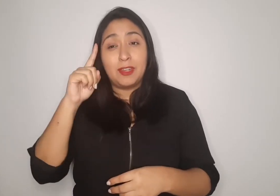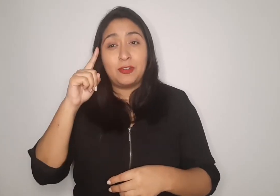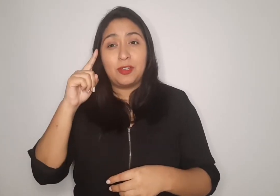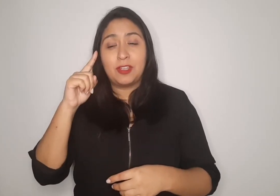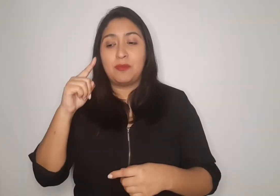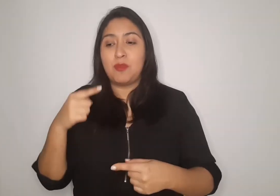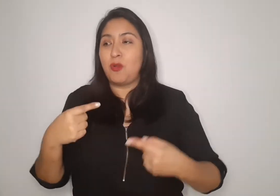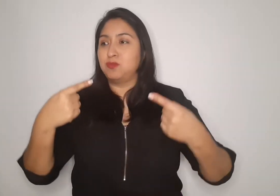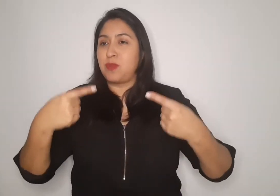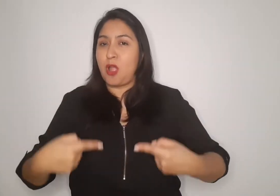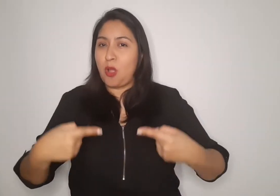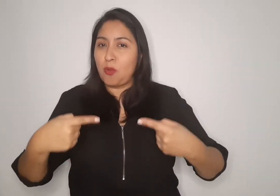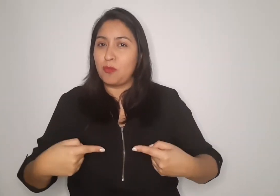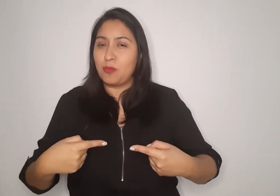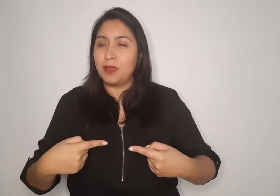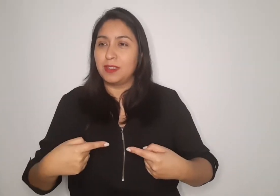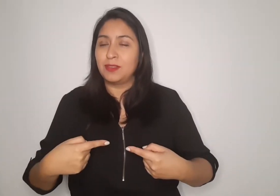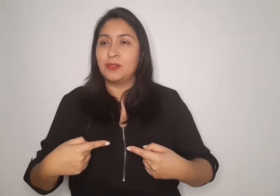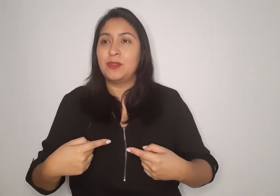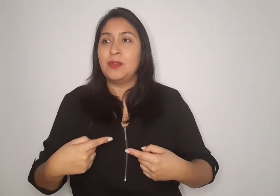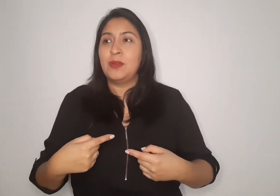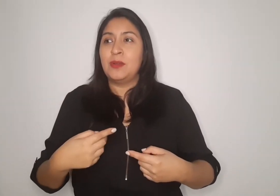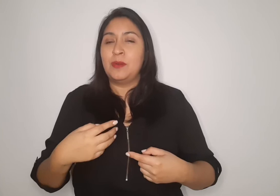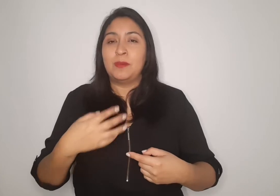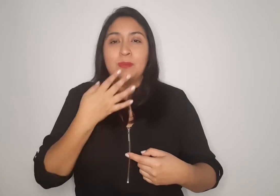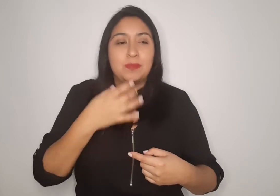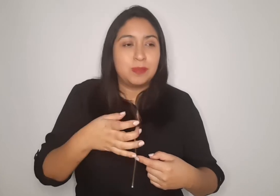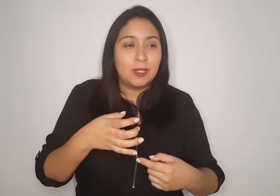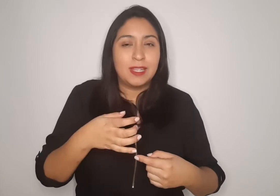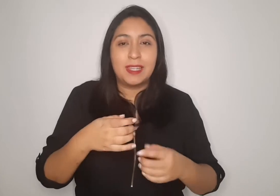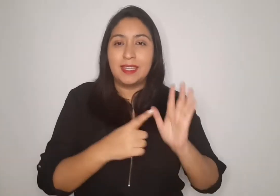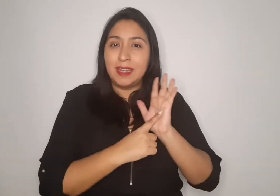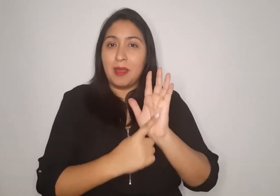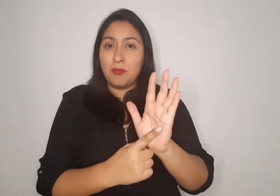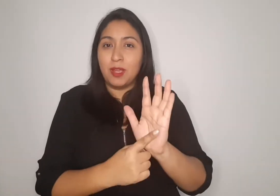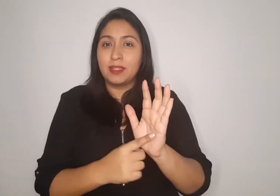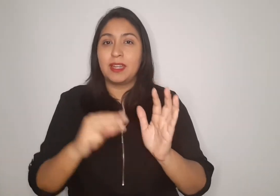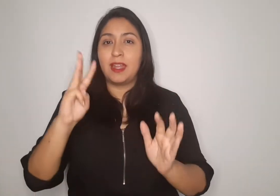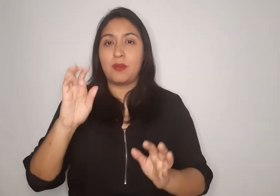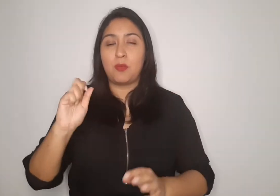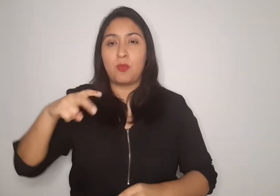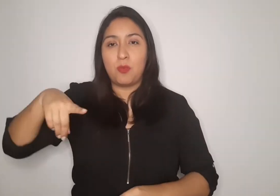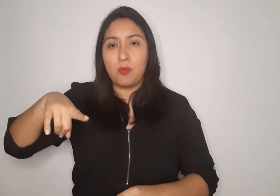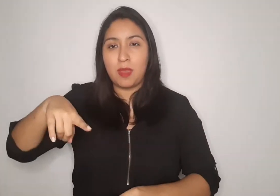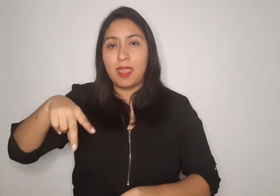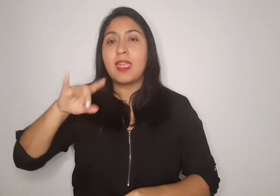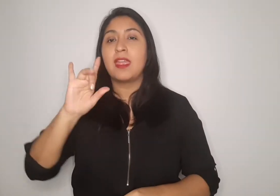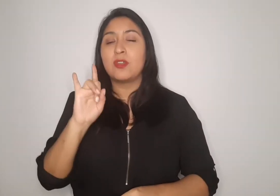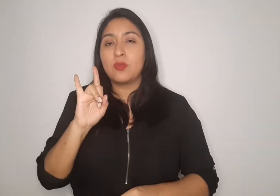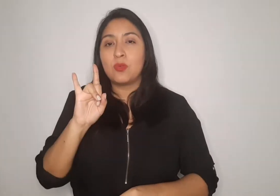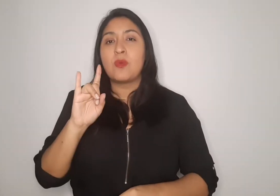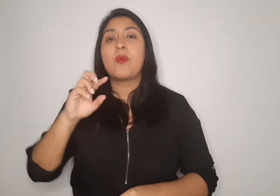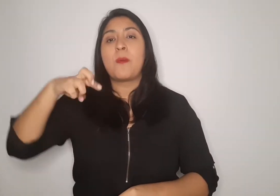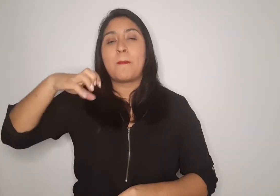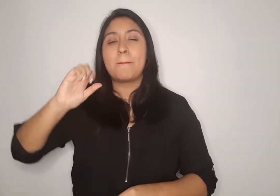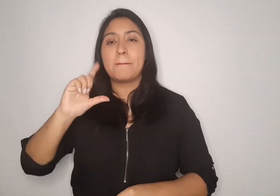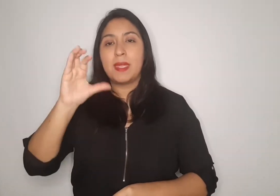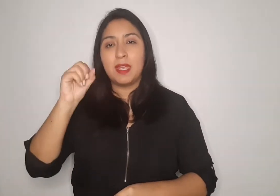una contradicción y una tensión ahí, ¿ya? Pero también estamos en momentos de aprendizaje también, de hacer